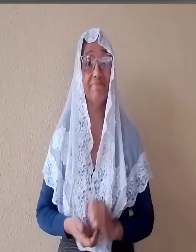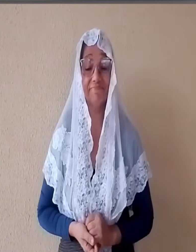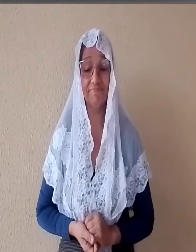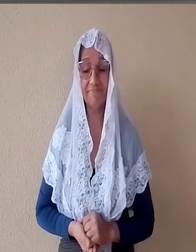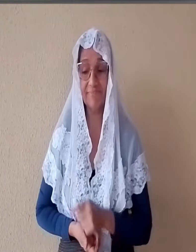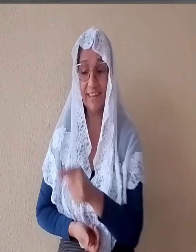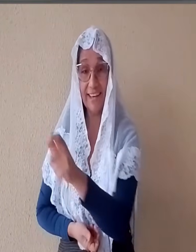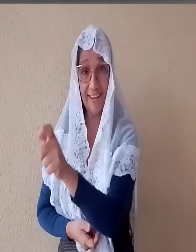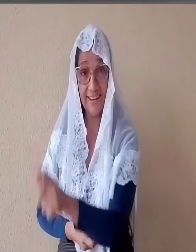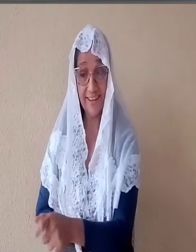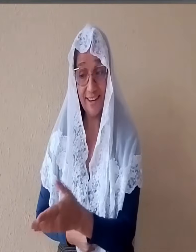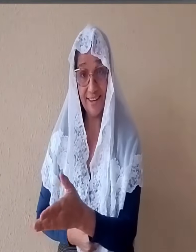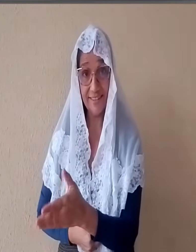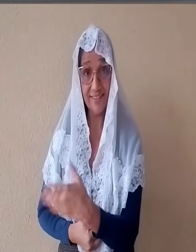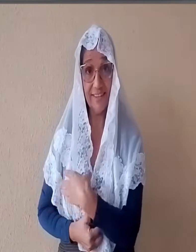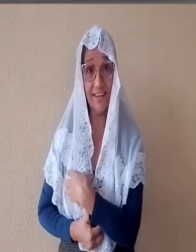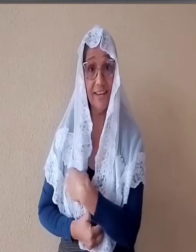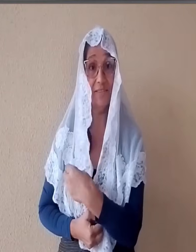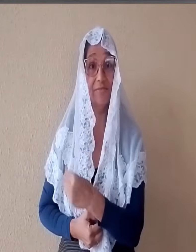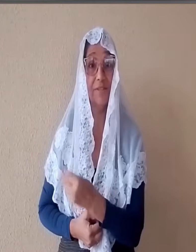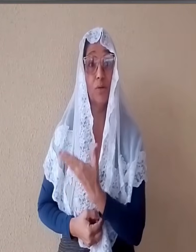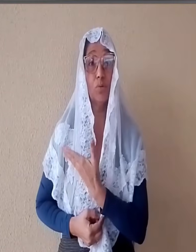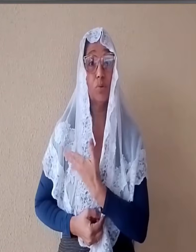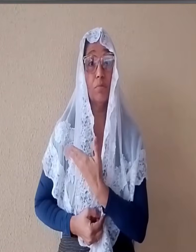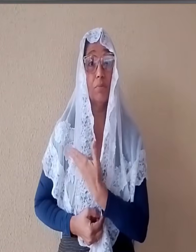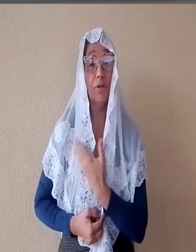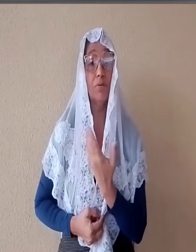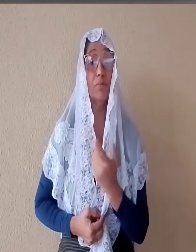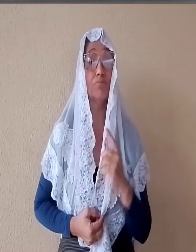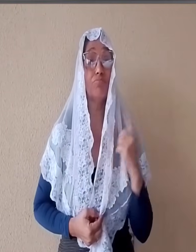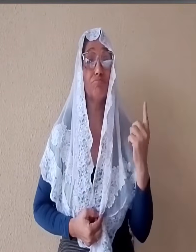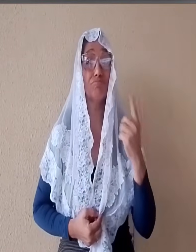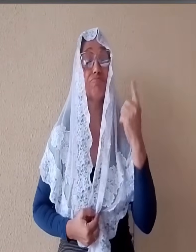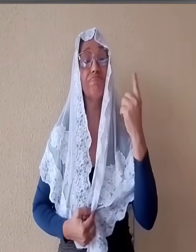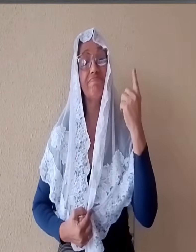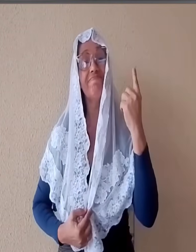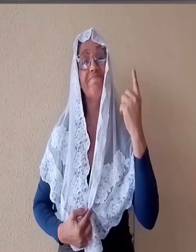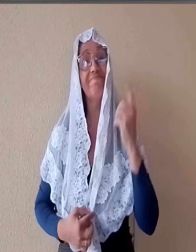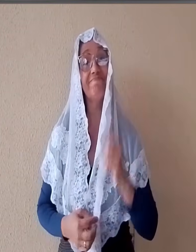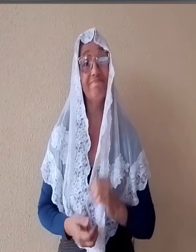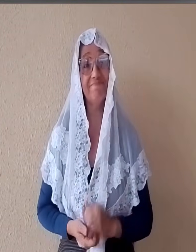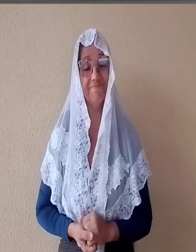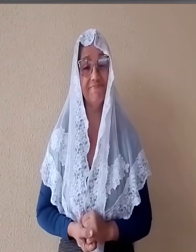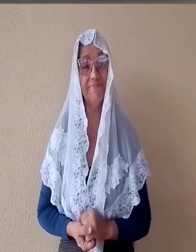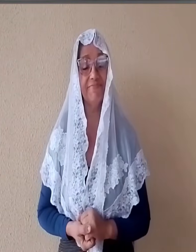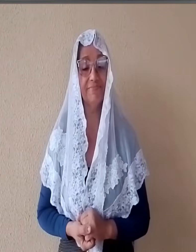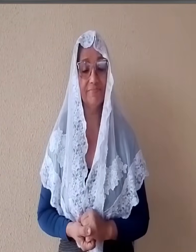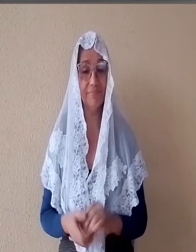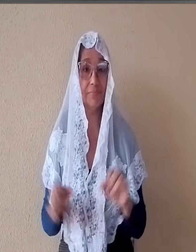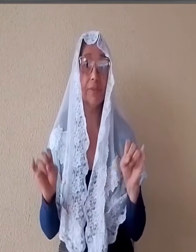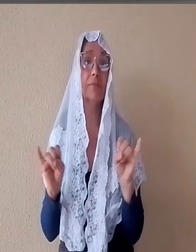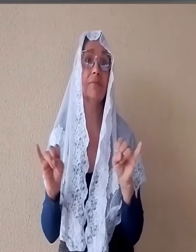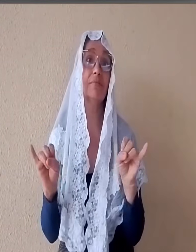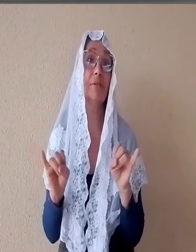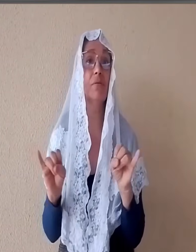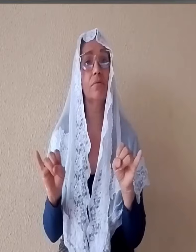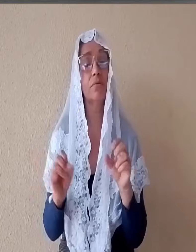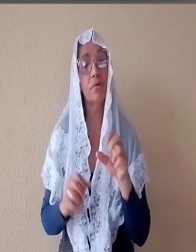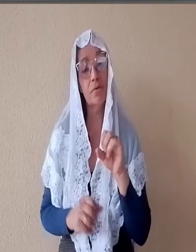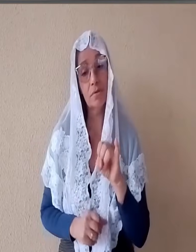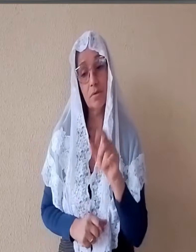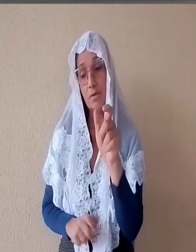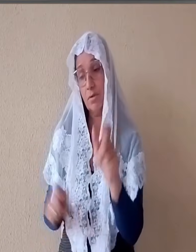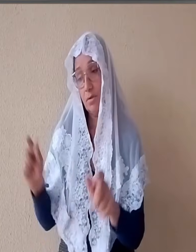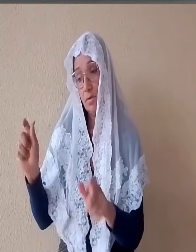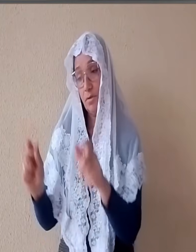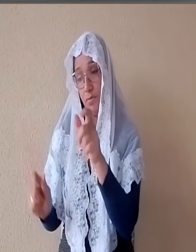contra você, sempre vai ter um para te defender. Se tiver 11 falando mal de você, sempre vai ter um para te defender.